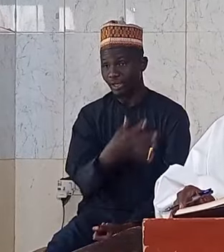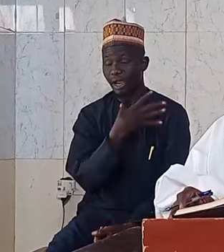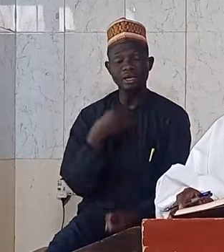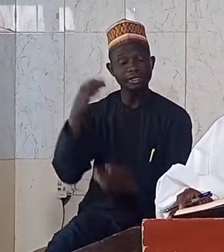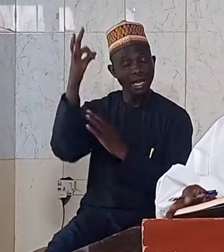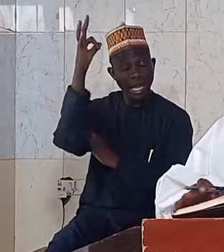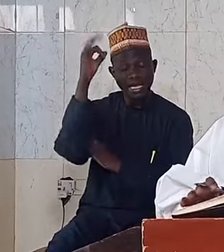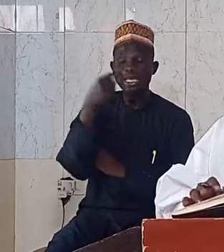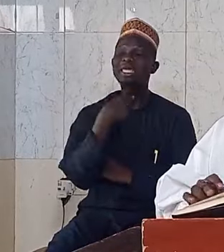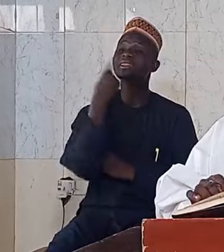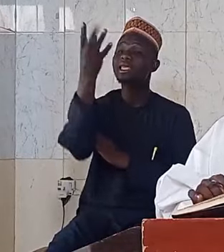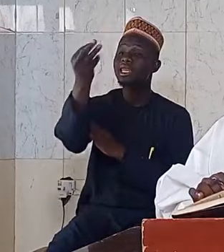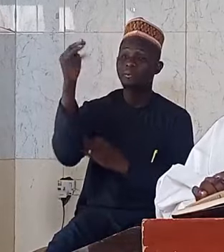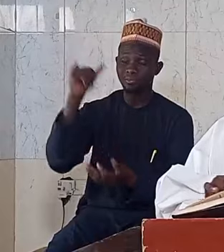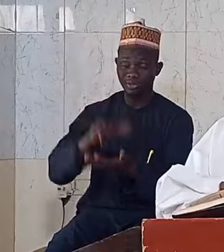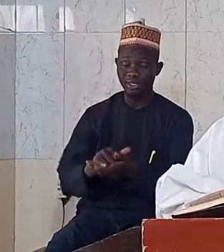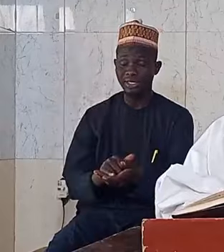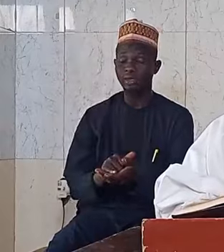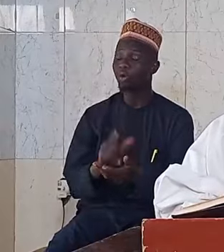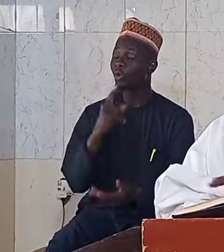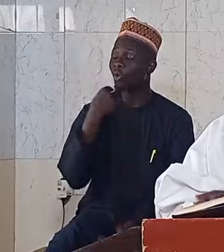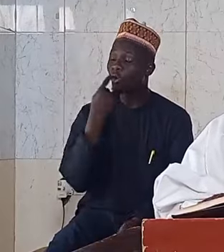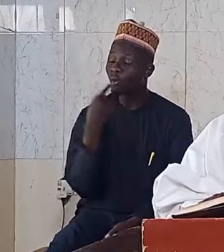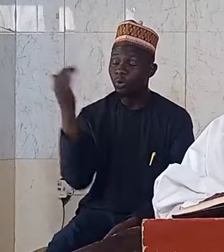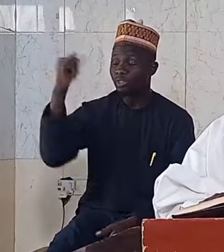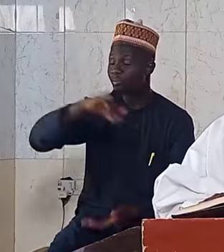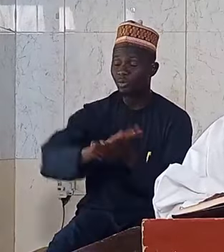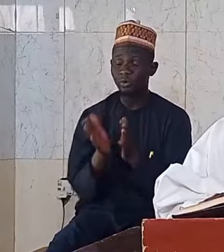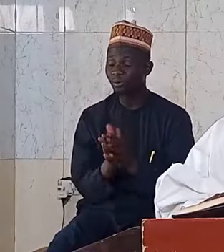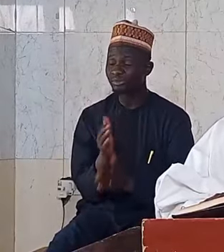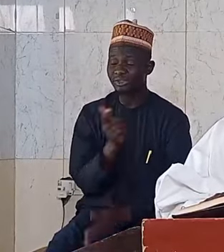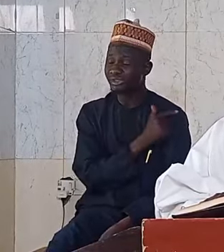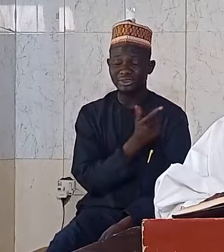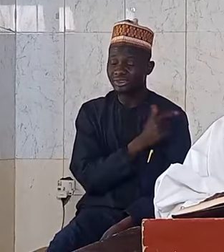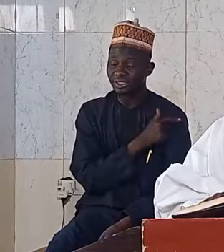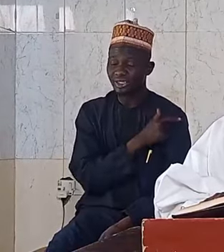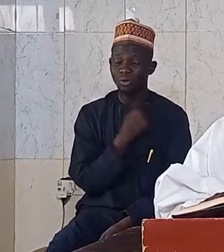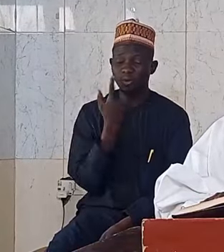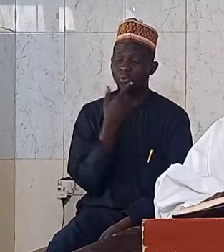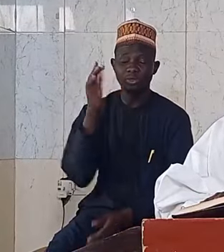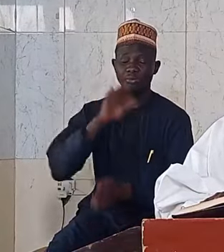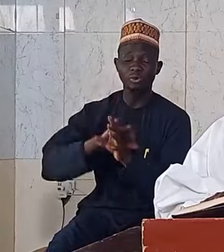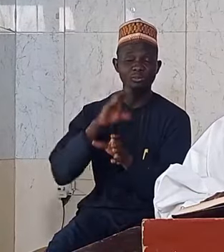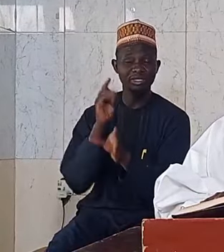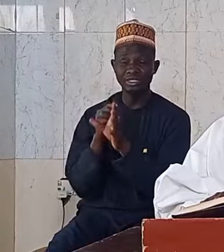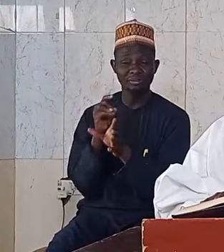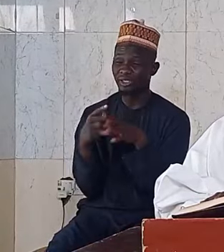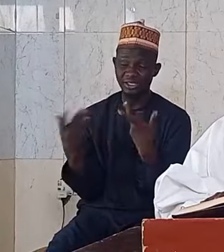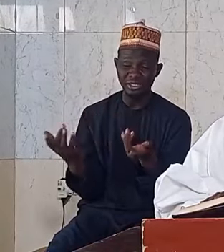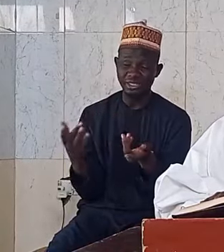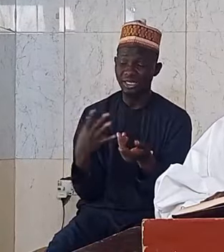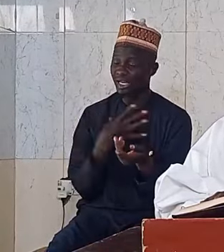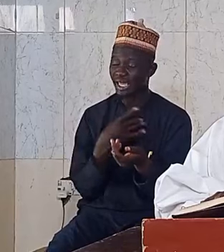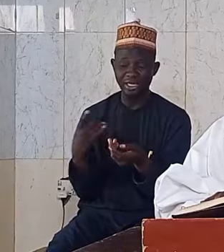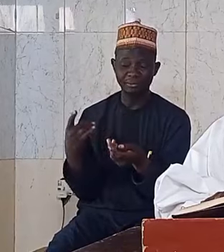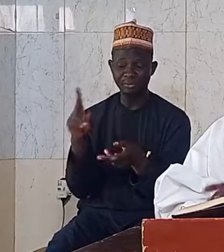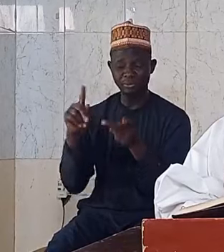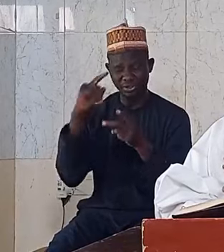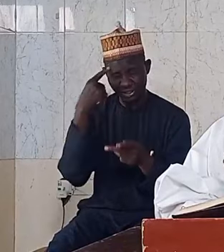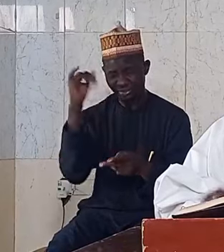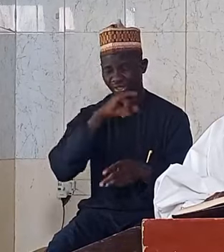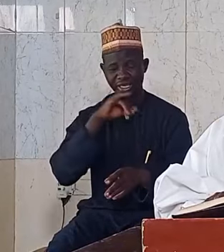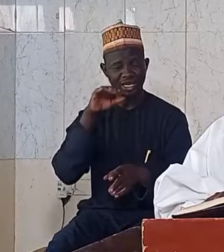da kuma waɗanda aka raunata waɗanda mutane suke daukar su a matsayin masu rauni